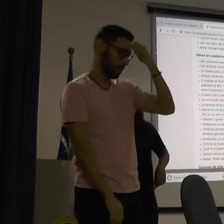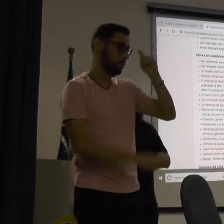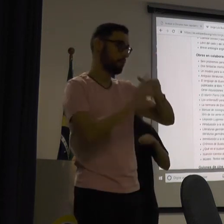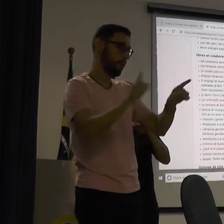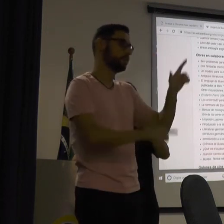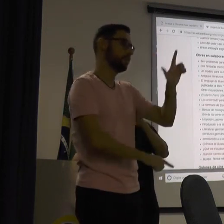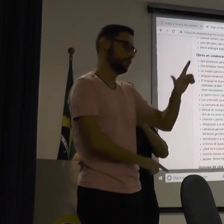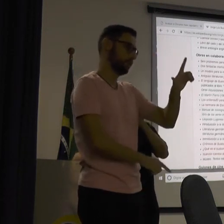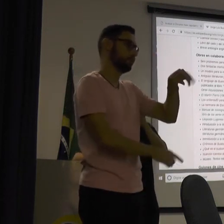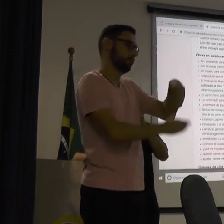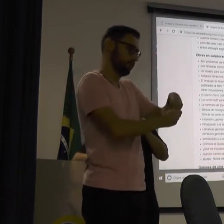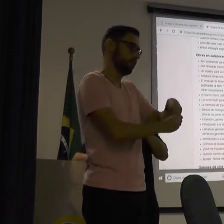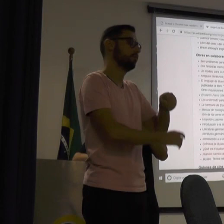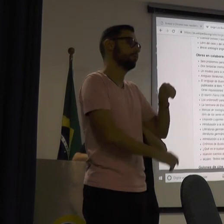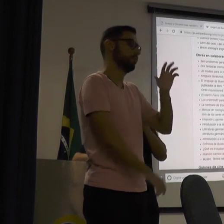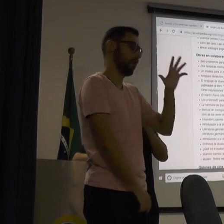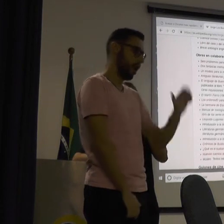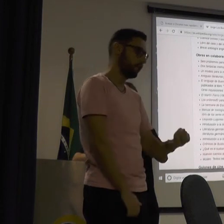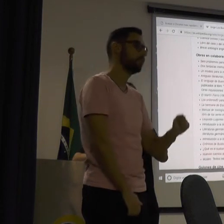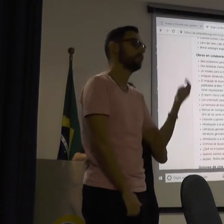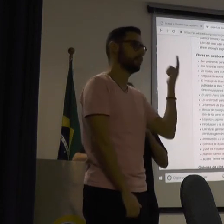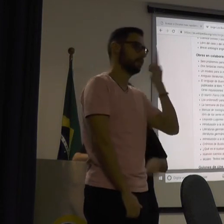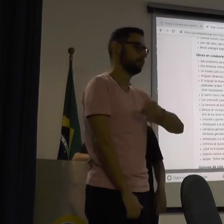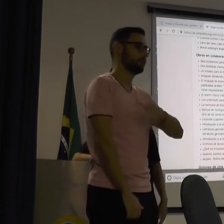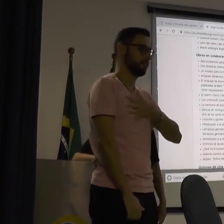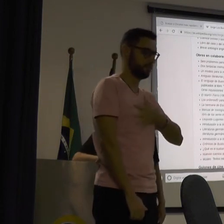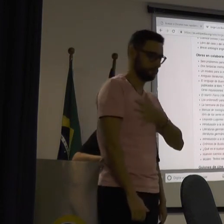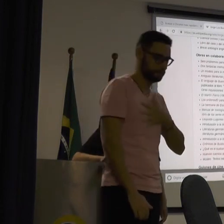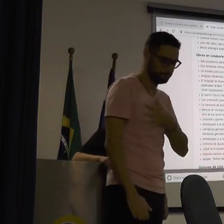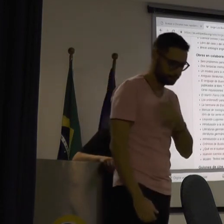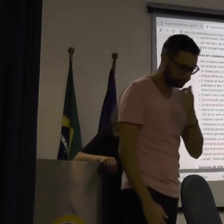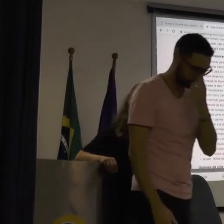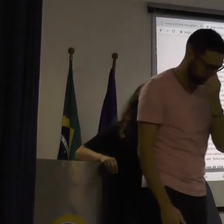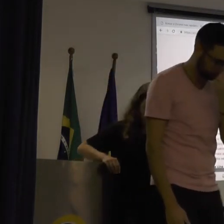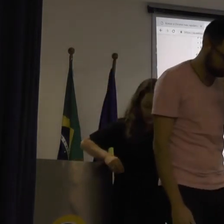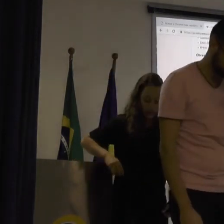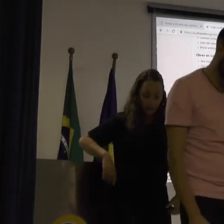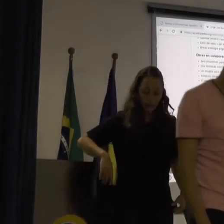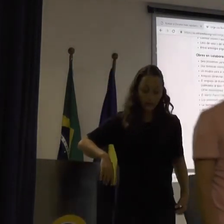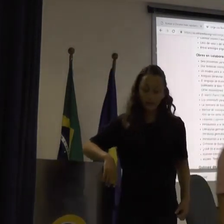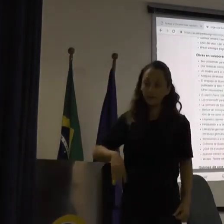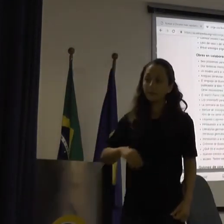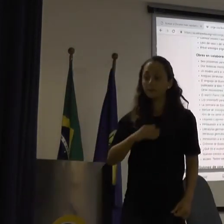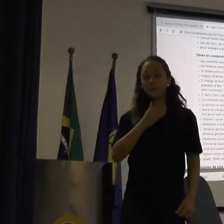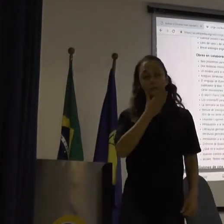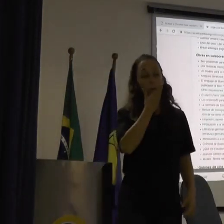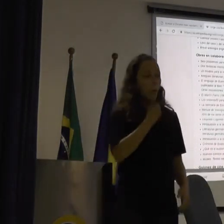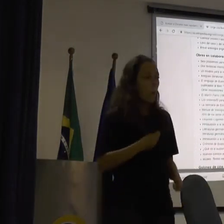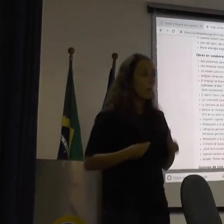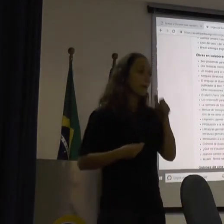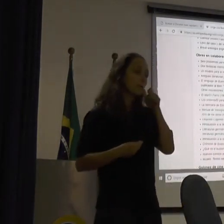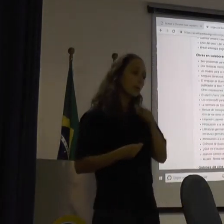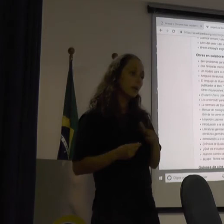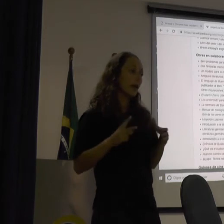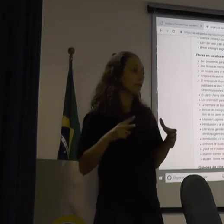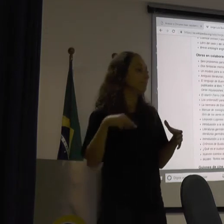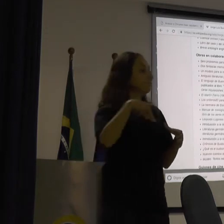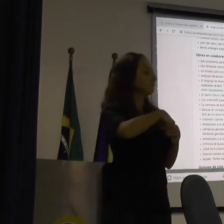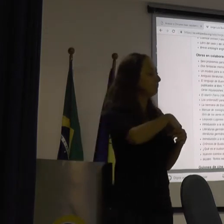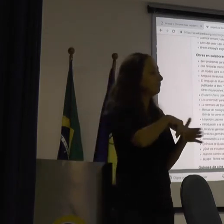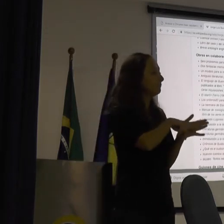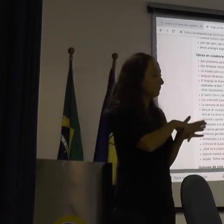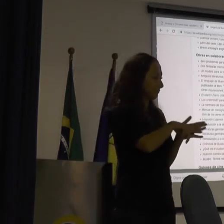foi recolhida pelos etnógrafos e etnógrafas, né? Que em geral a gente pensa em etnógrafo, né?